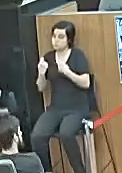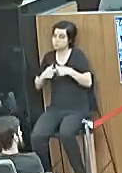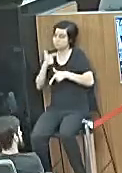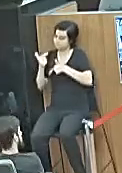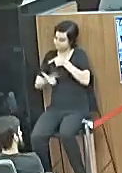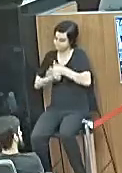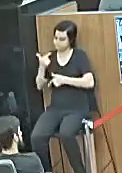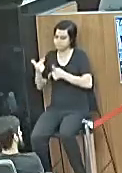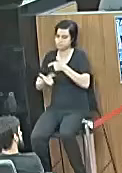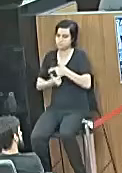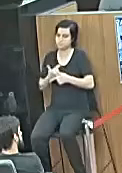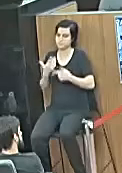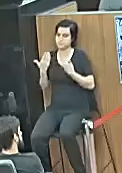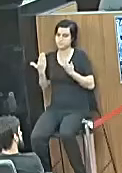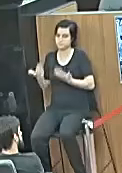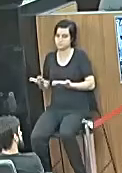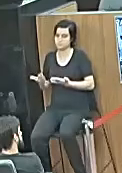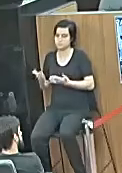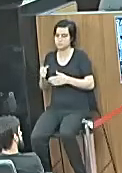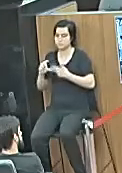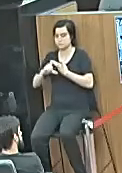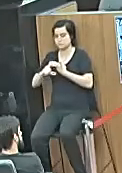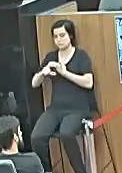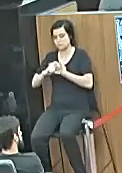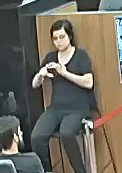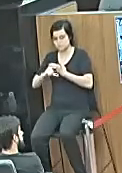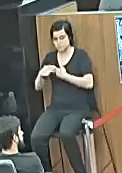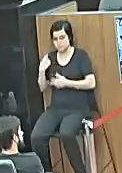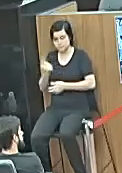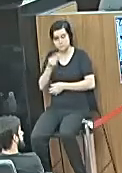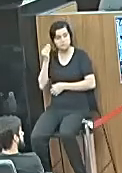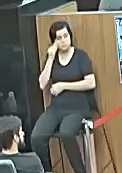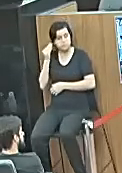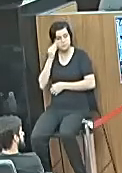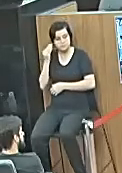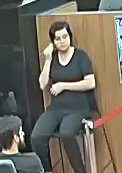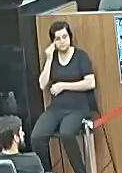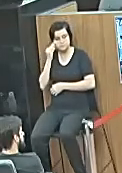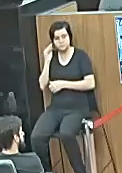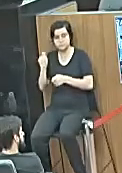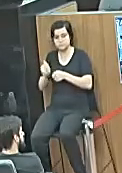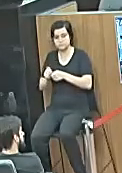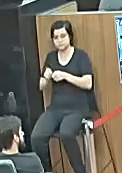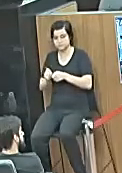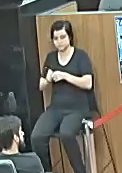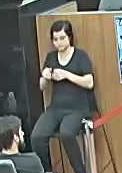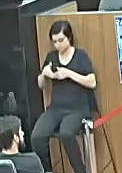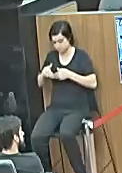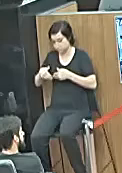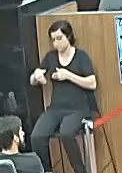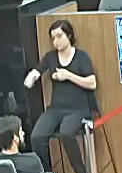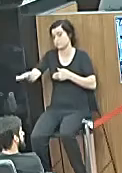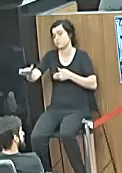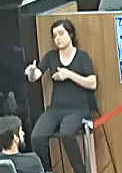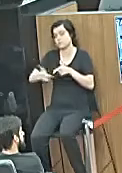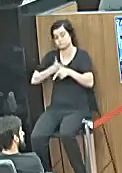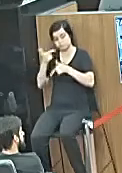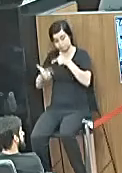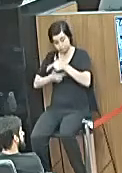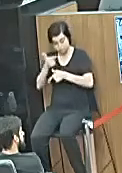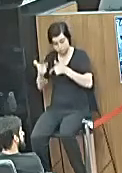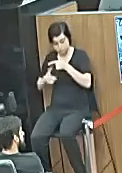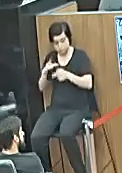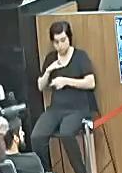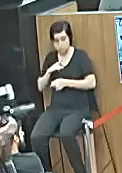na verdade então por parte do executivo tudo que a gente conseguir fazer é de agora em diante a gente tem pouco